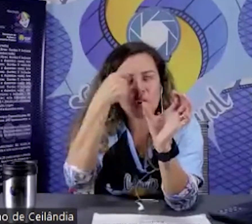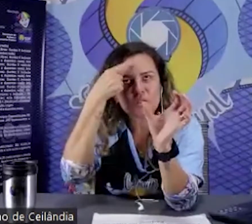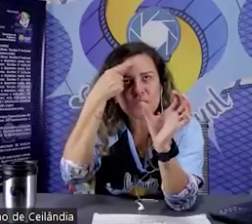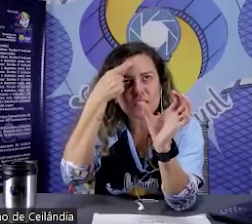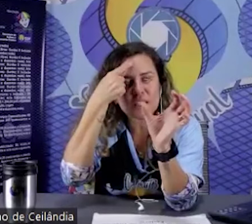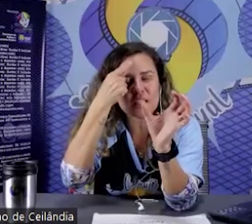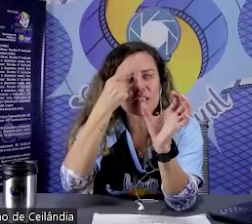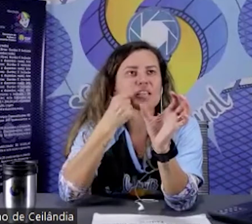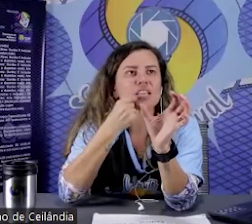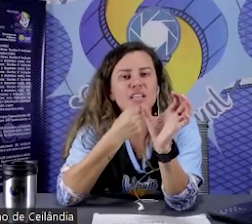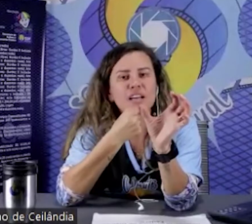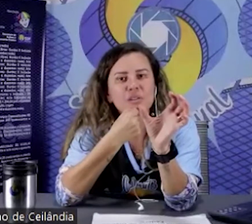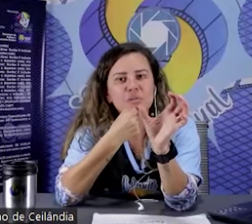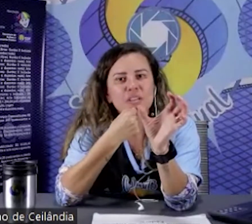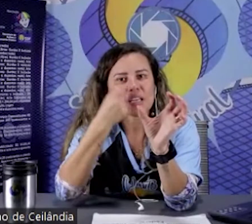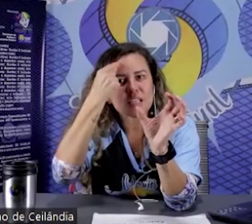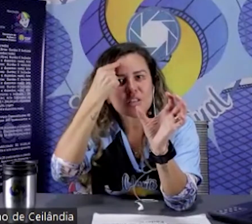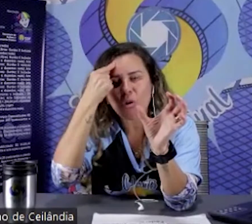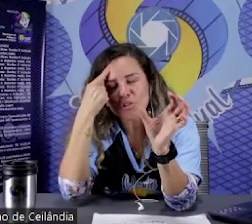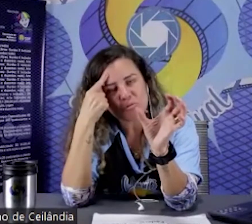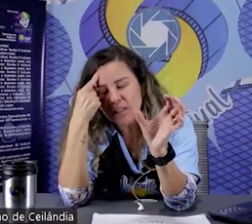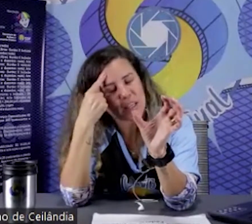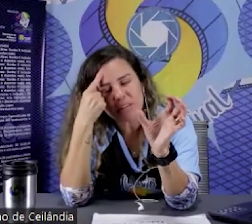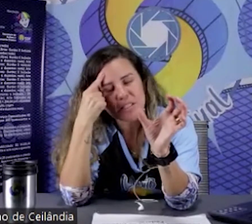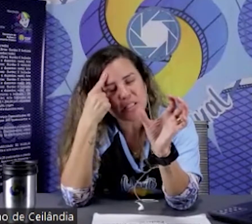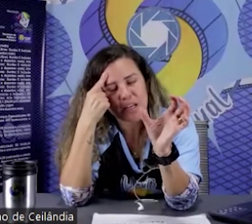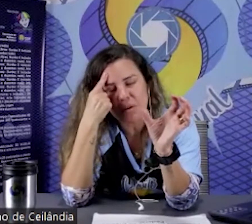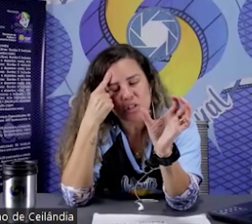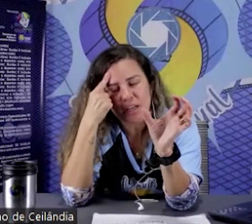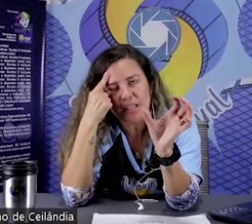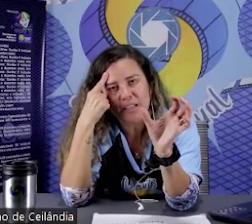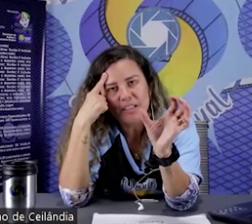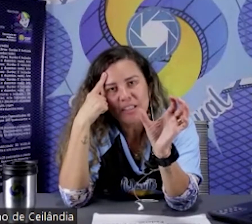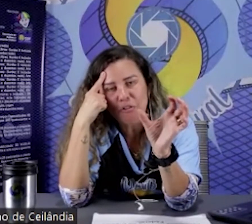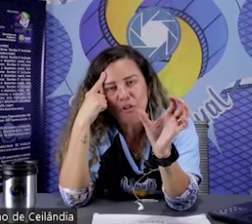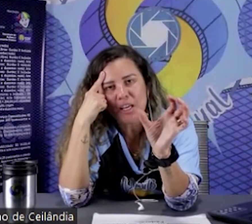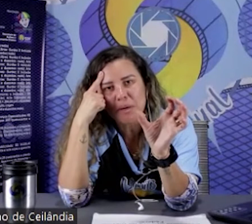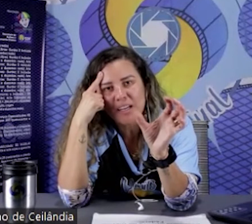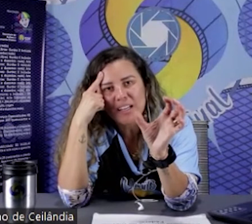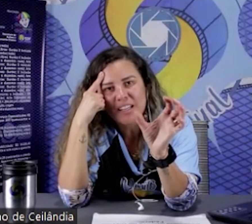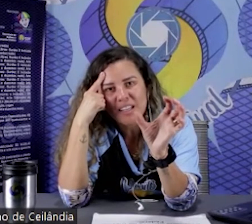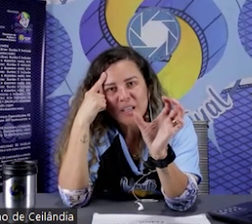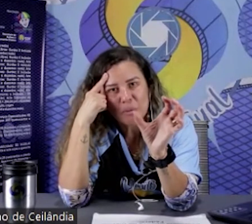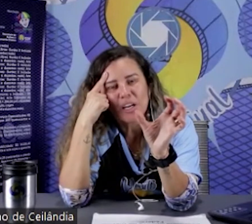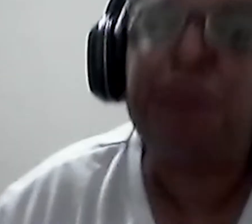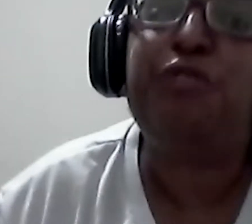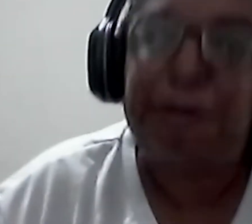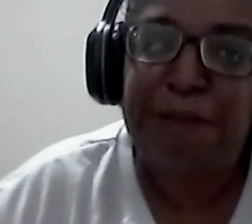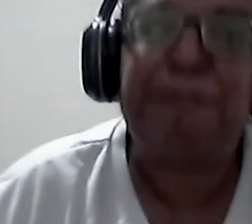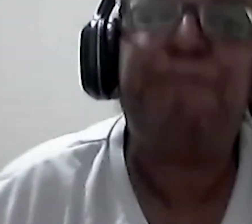código aqui e saiu. Isso. Esse código não necessariamente é letra, é fonema, Fonema, porque a nossa base é